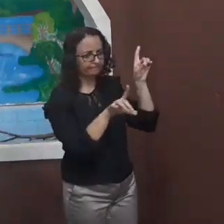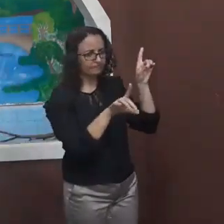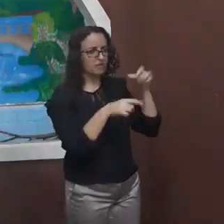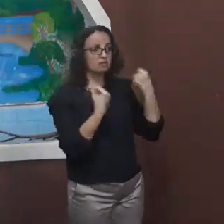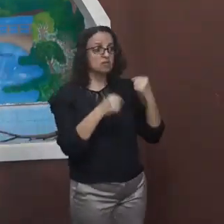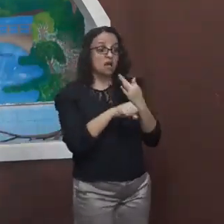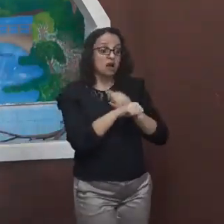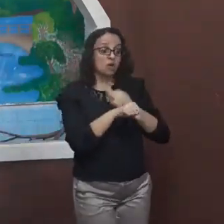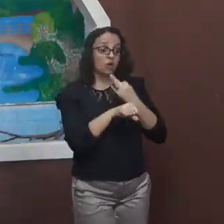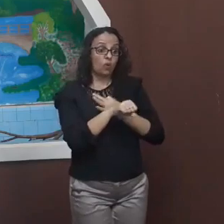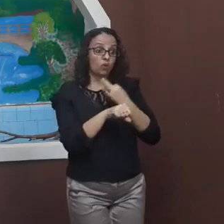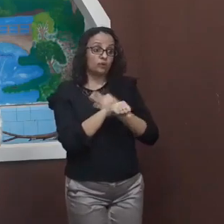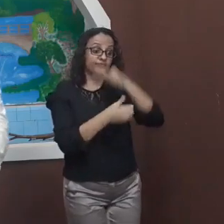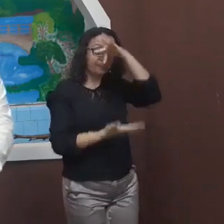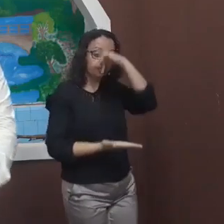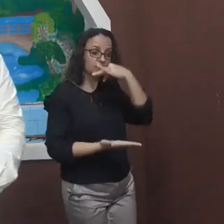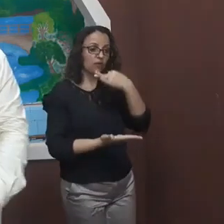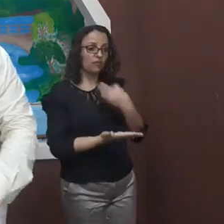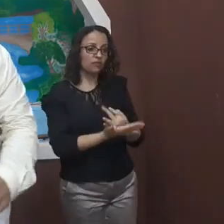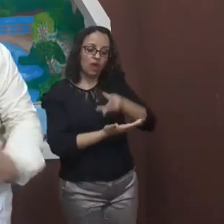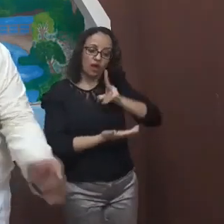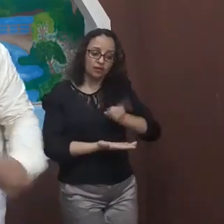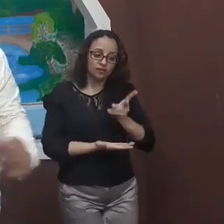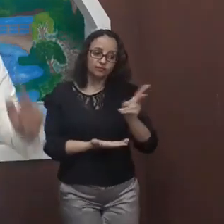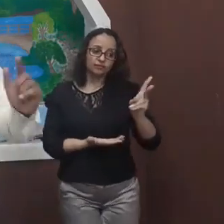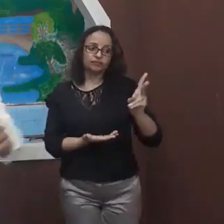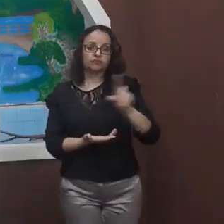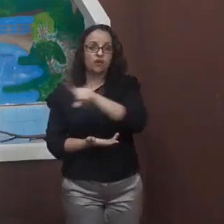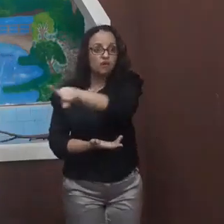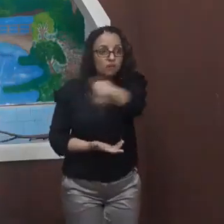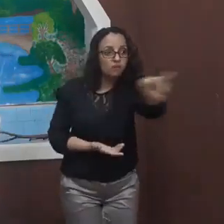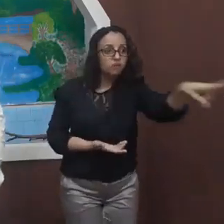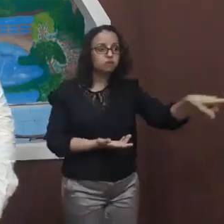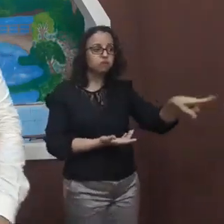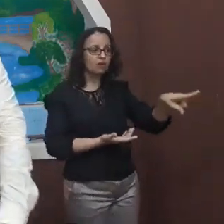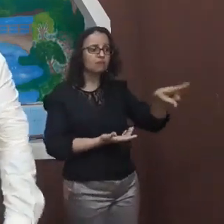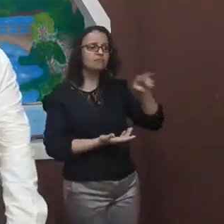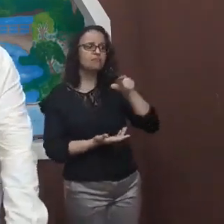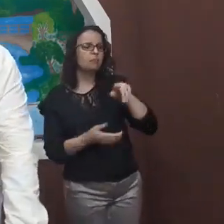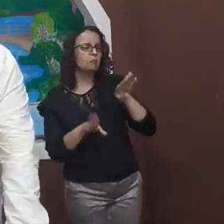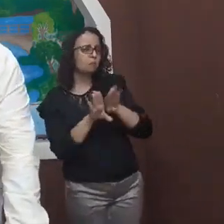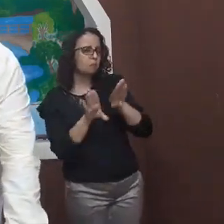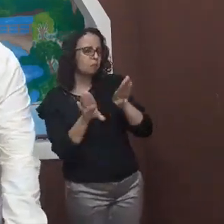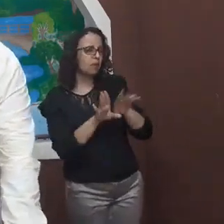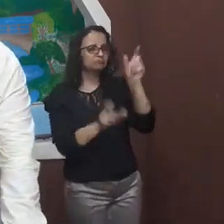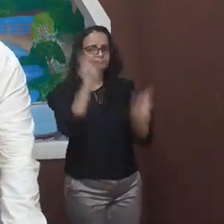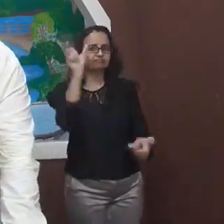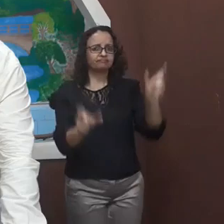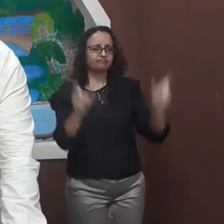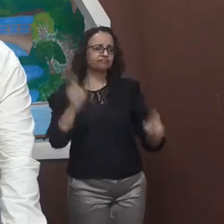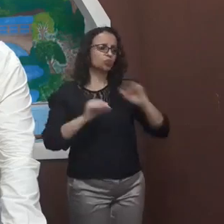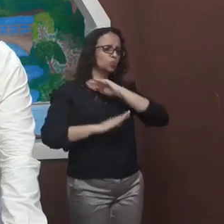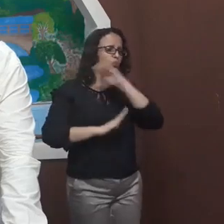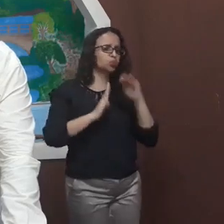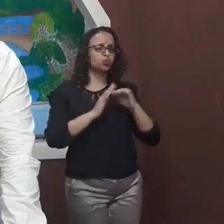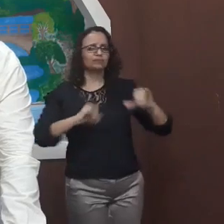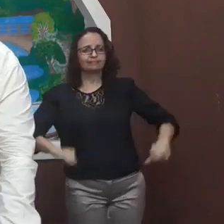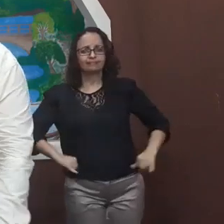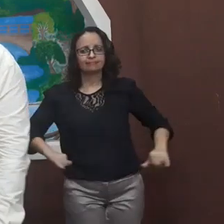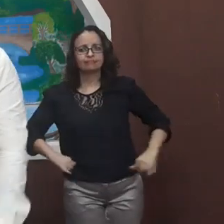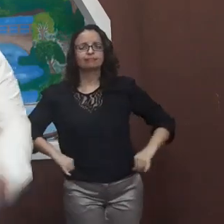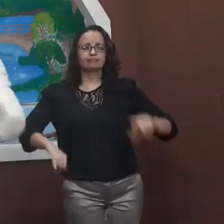Resistiam permaneceis firmes na fé, sabendo que os irmãos que vocês têm em todo o mundo estão passando pelos mesmos sofrimentos. 1 Pedro, capítulo 5, 8